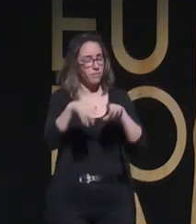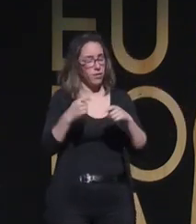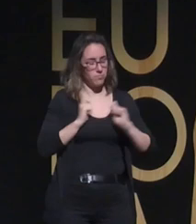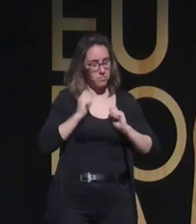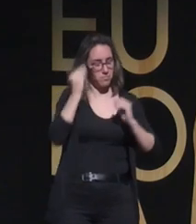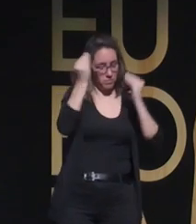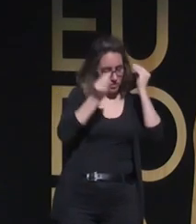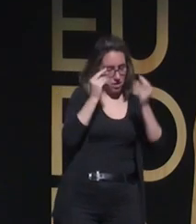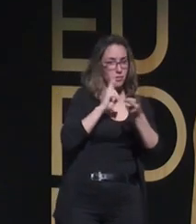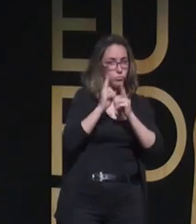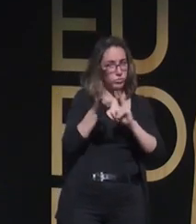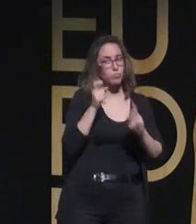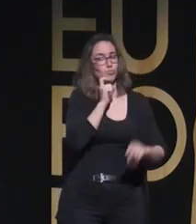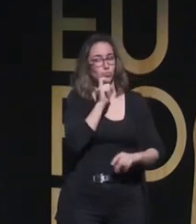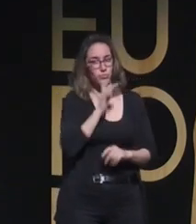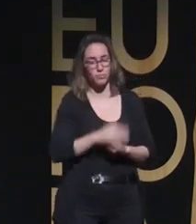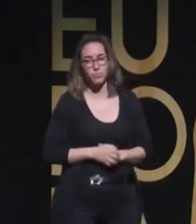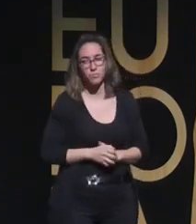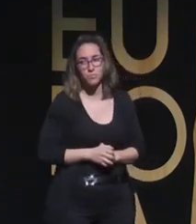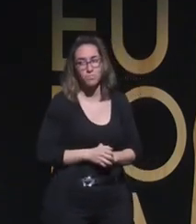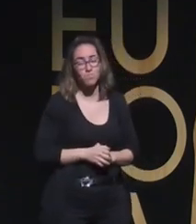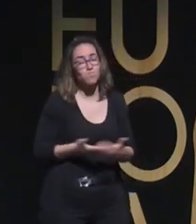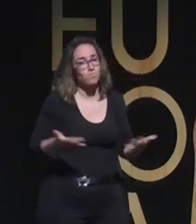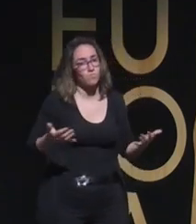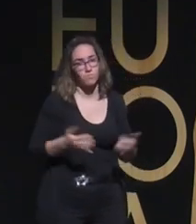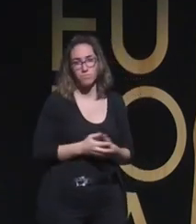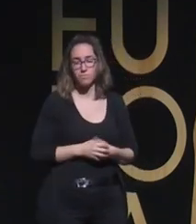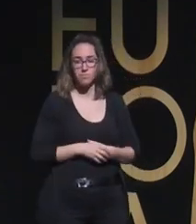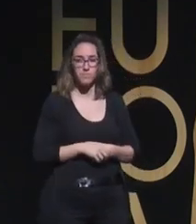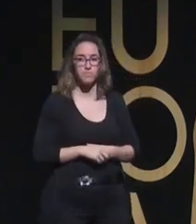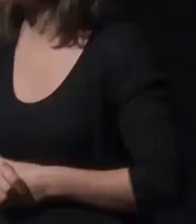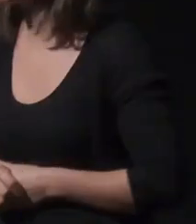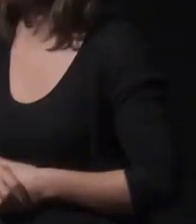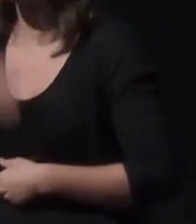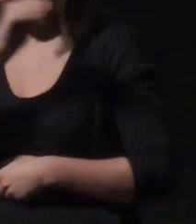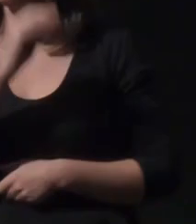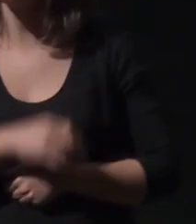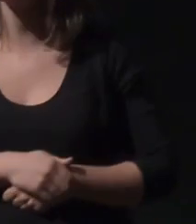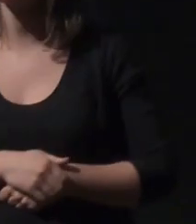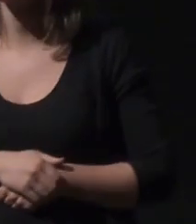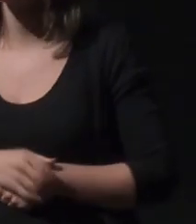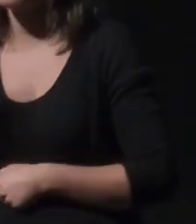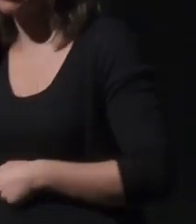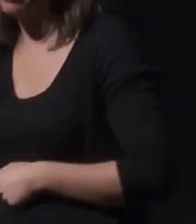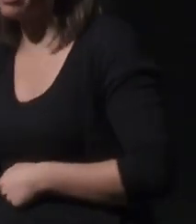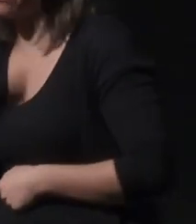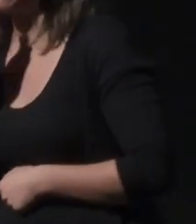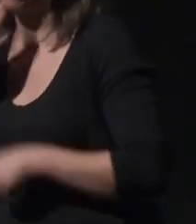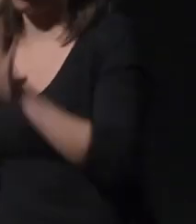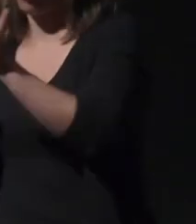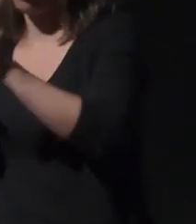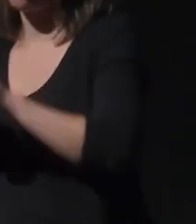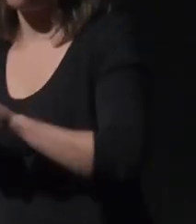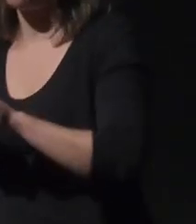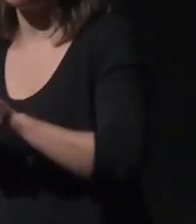dar la respuesta. Que por algo lo estará haciendo, ¿no? Sí, yo creo que... ¿Cómo ayuda a una niña de 8 años que no sabe